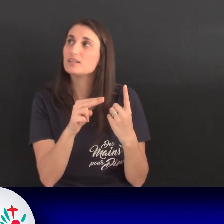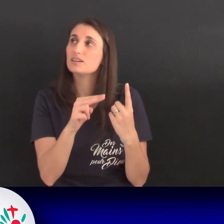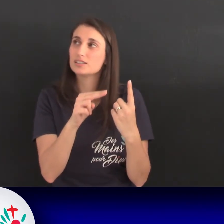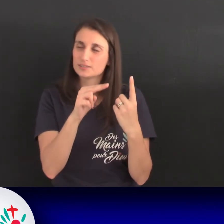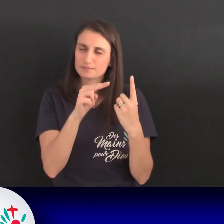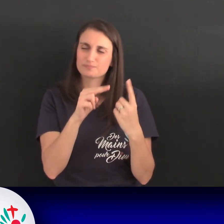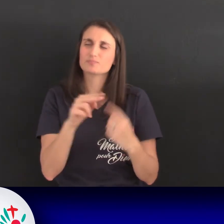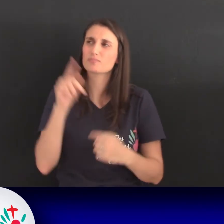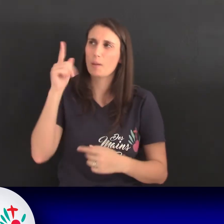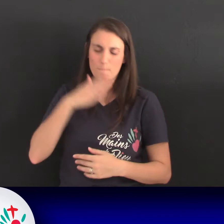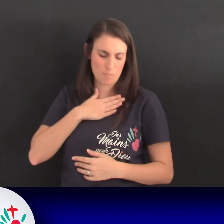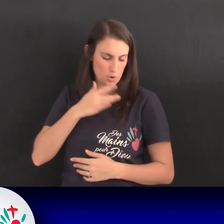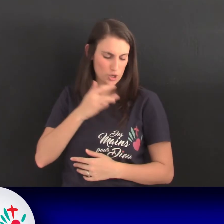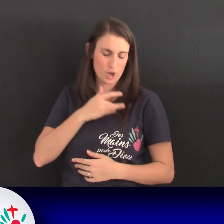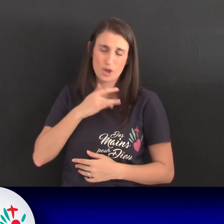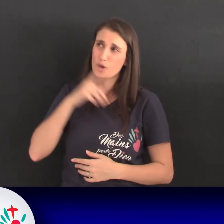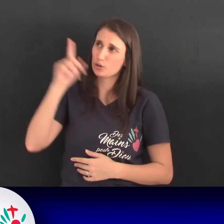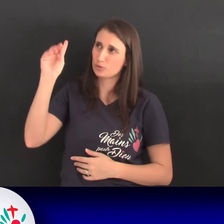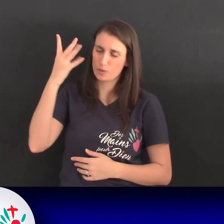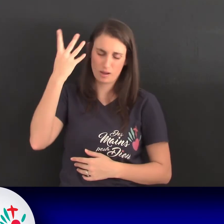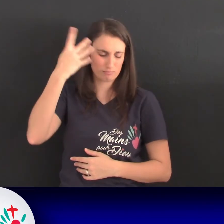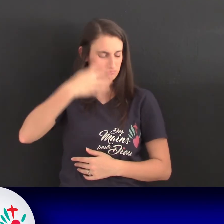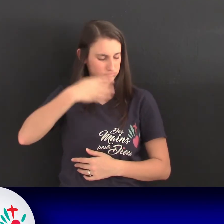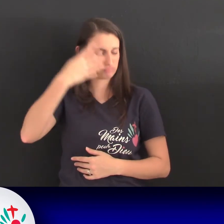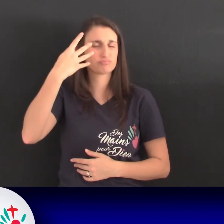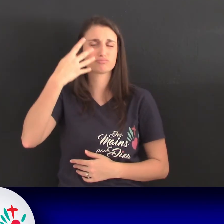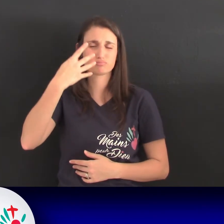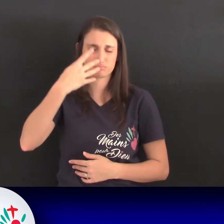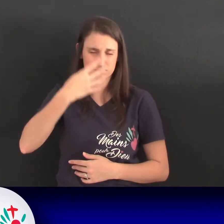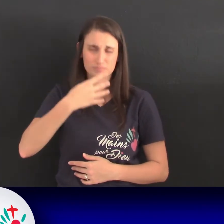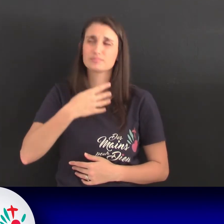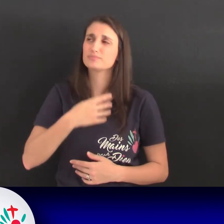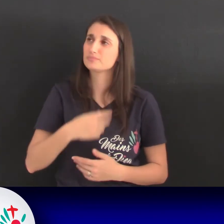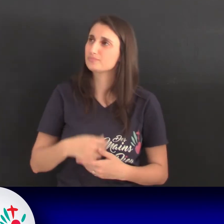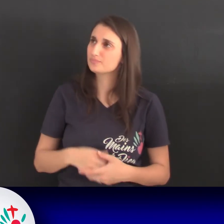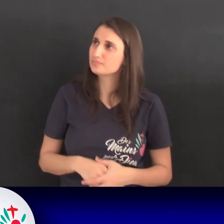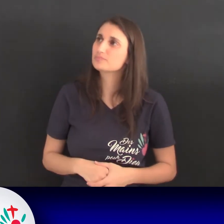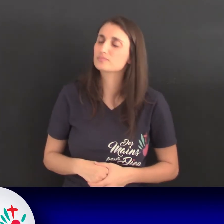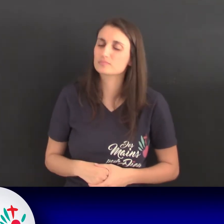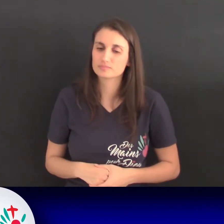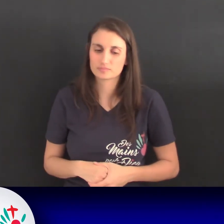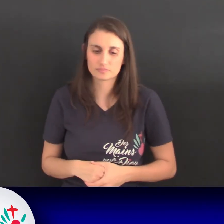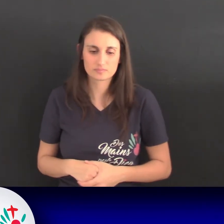Dieu, tu sondes mon cœur.